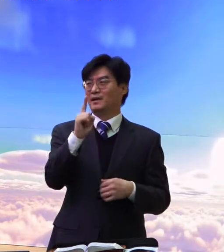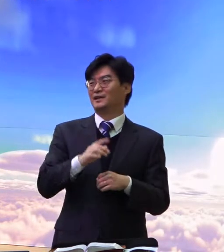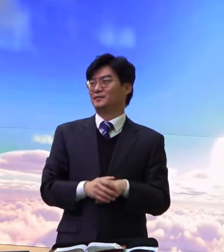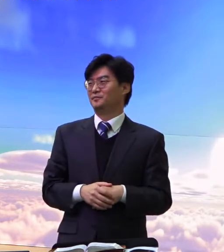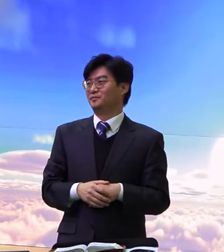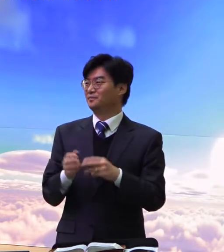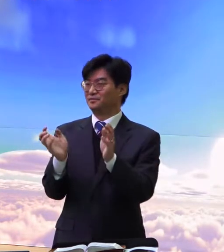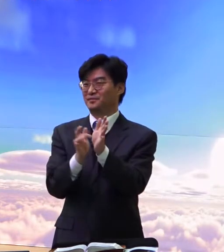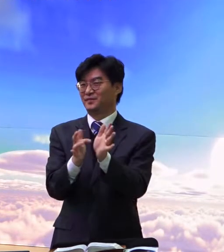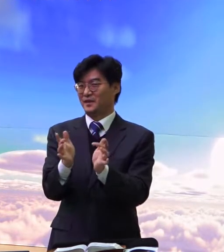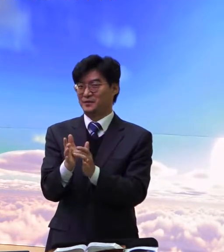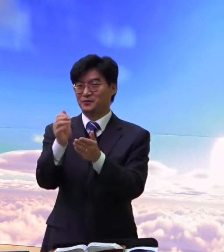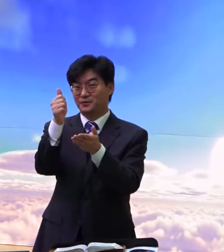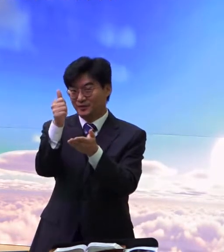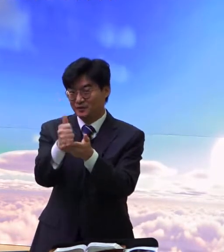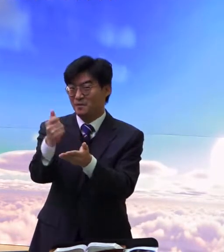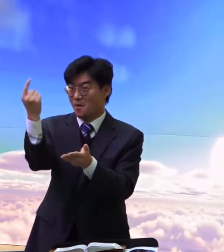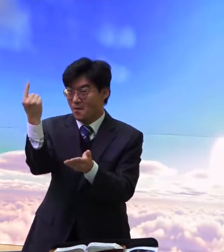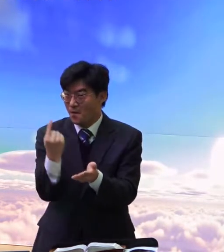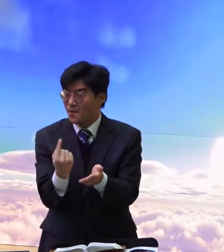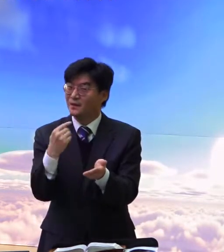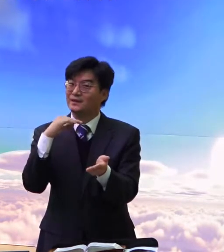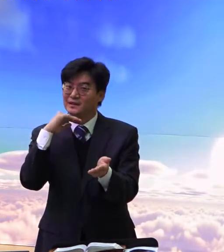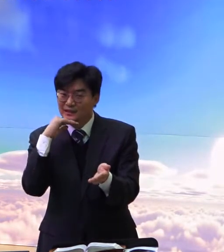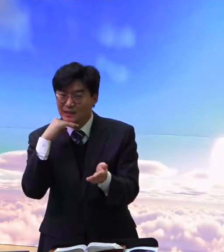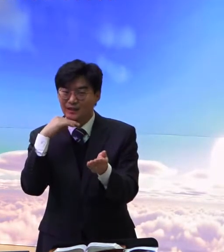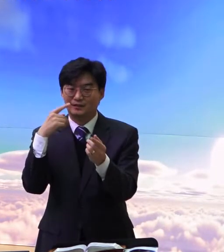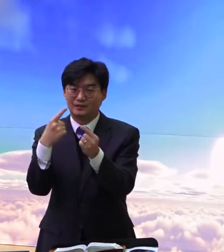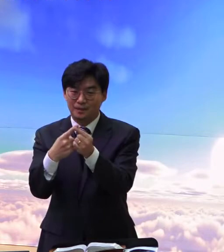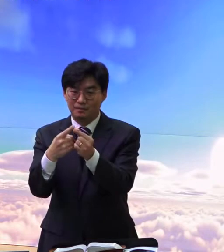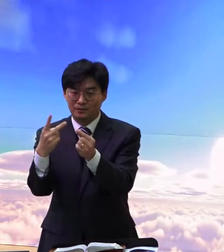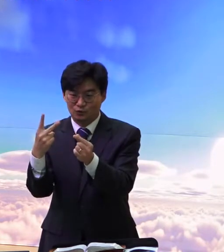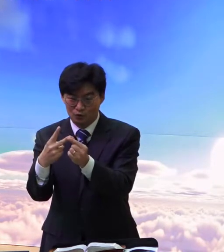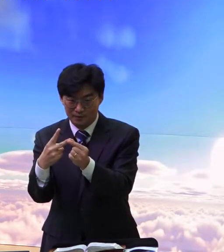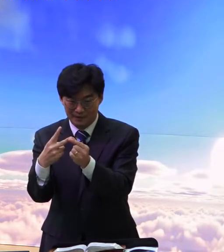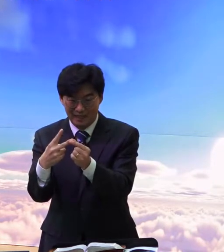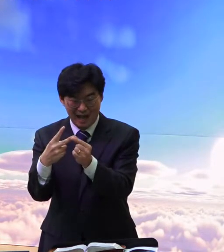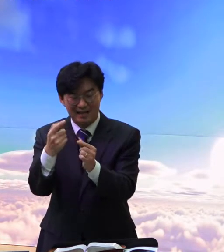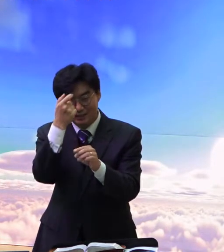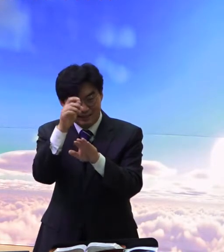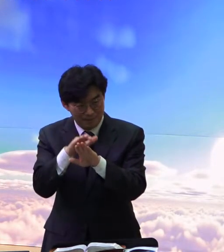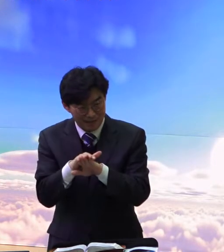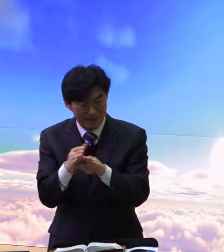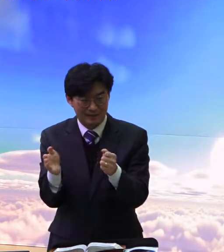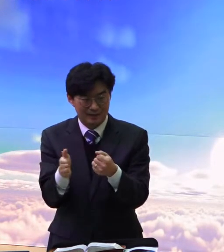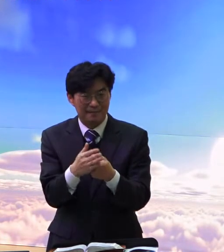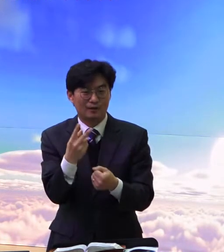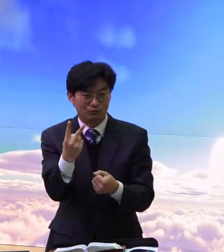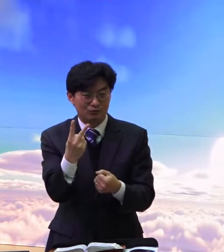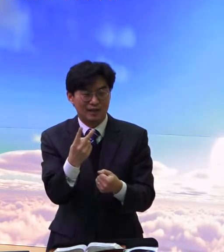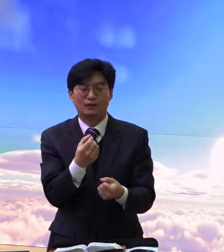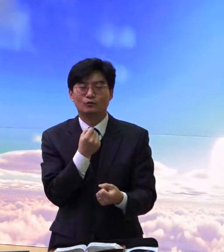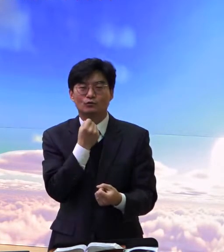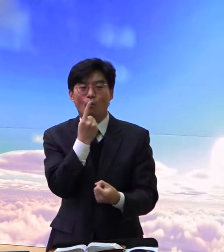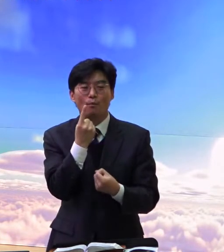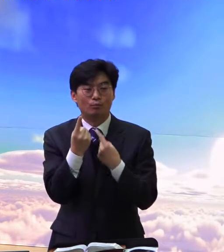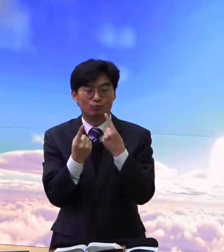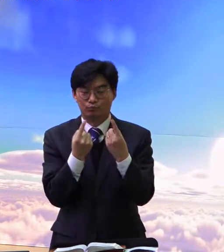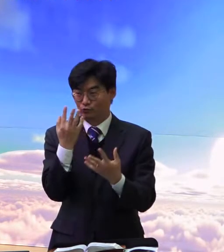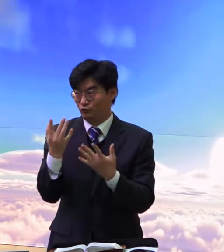빛이 더 밝아지고 뜨거워졌습니다. 이것처럼 예수님을 사랑하고 예수님을